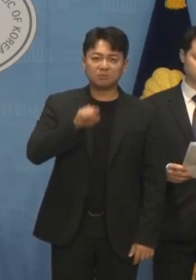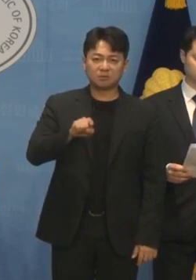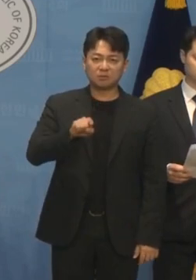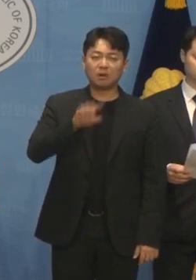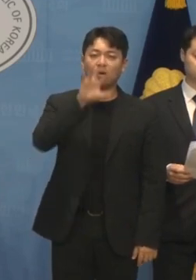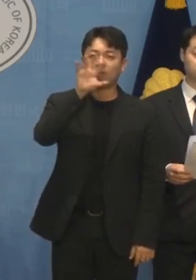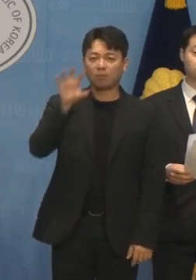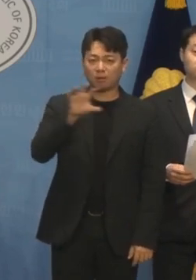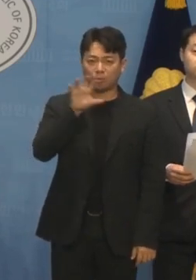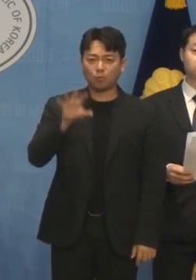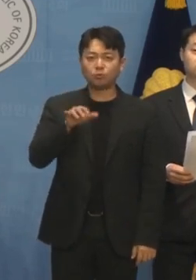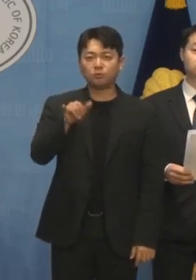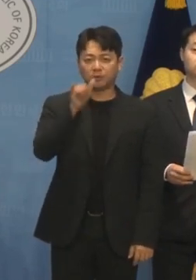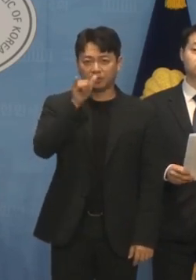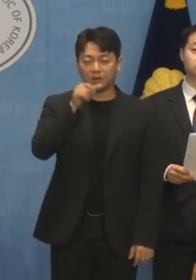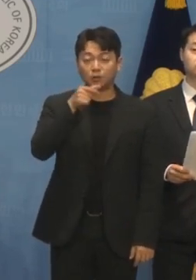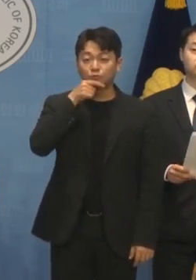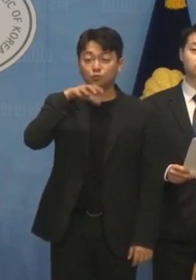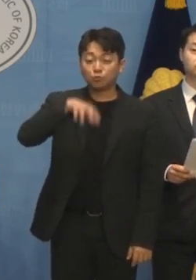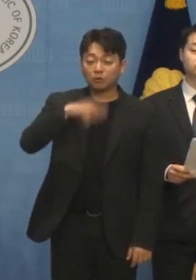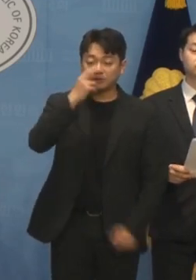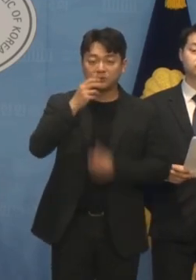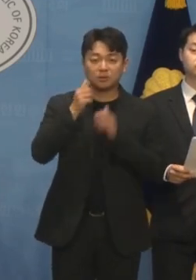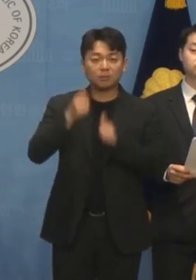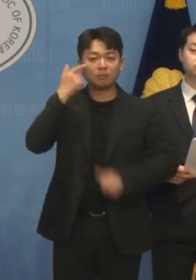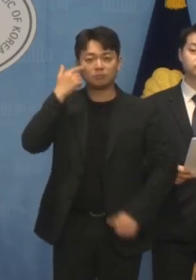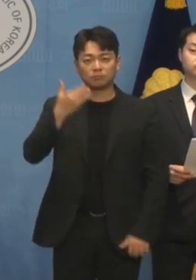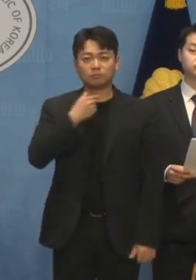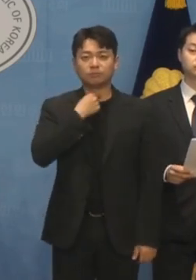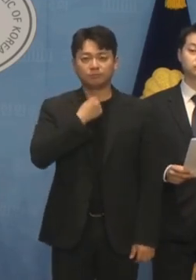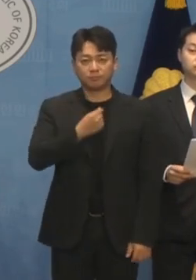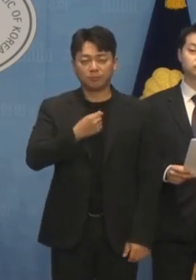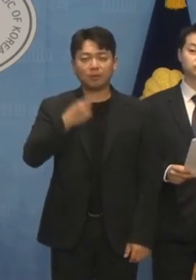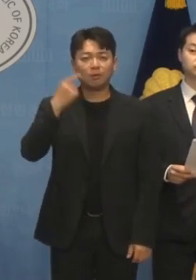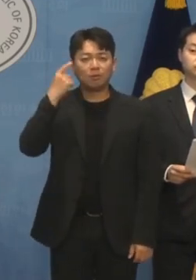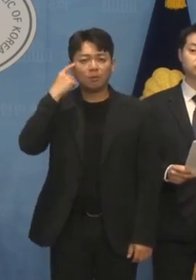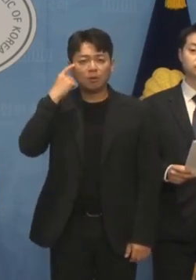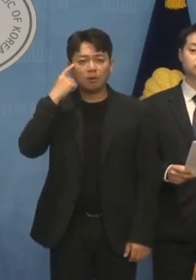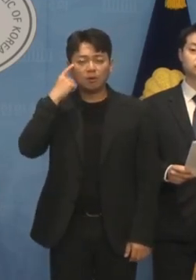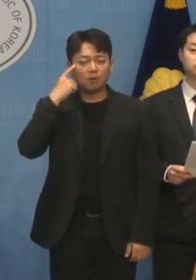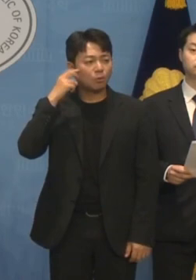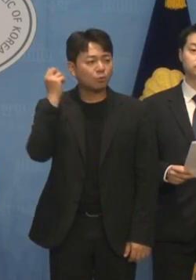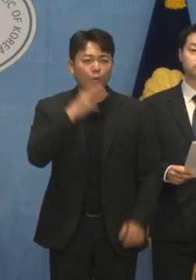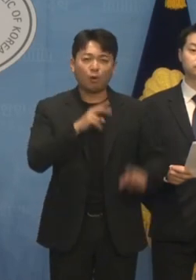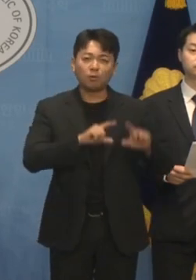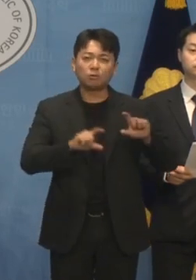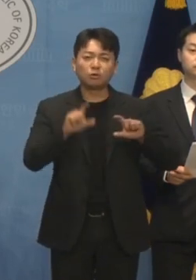병입니다 수원지검에 묻습니다 대마 많